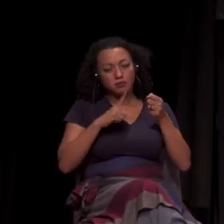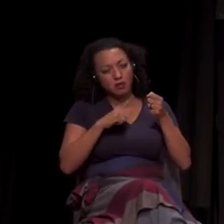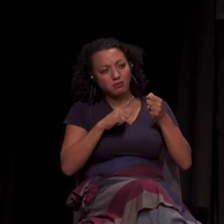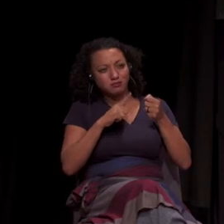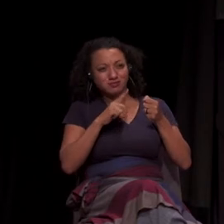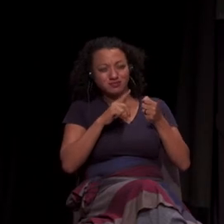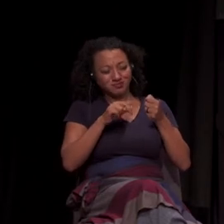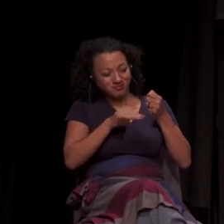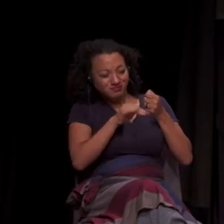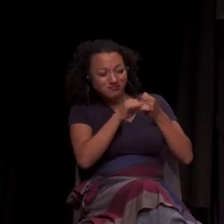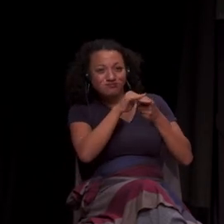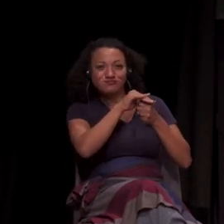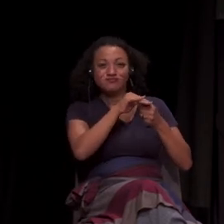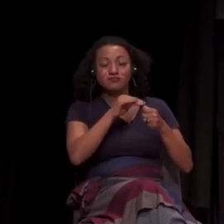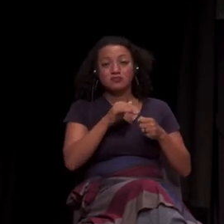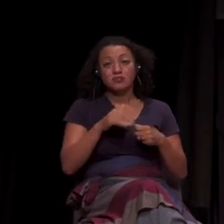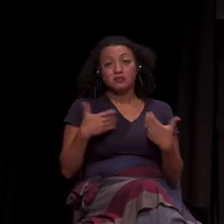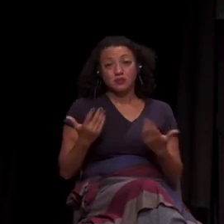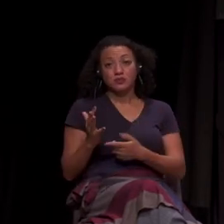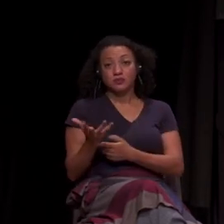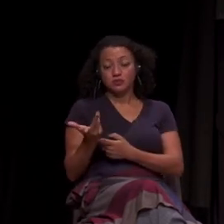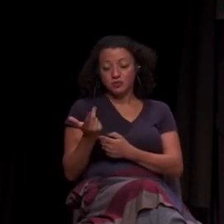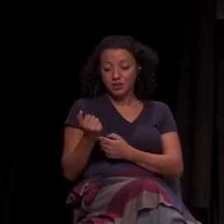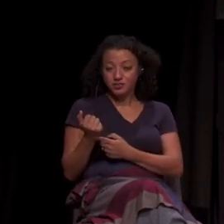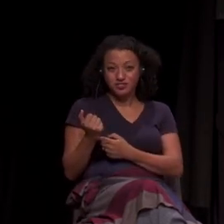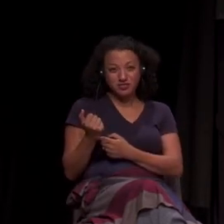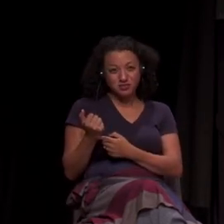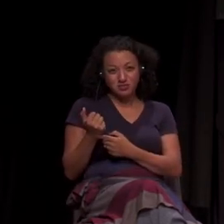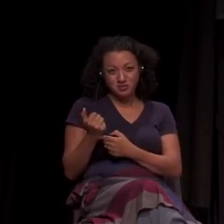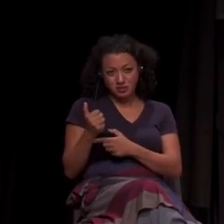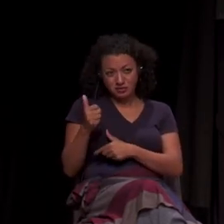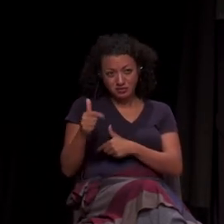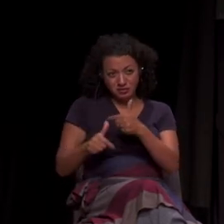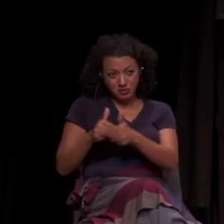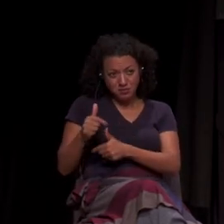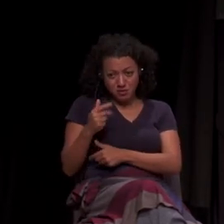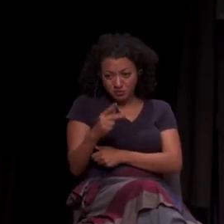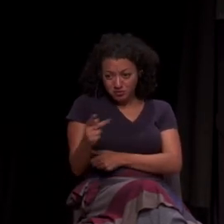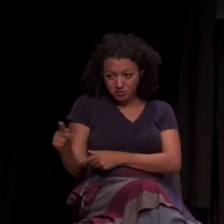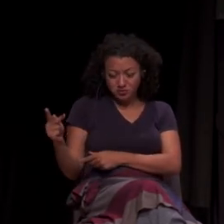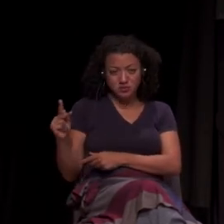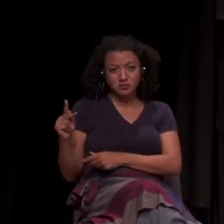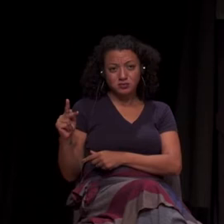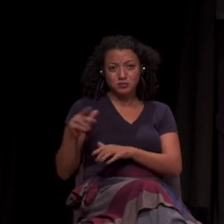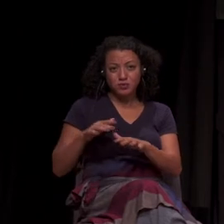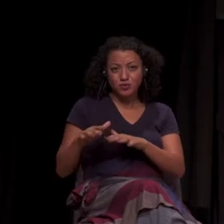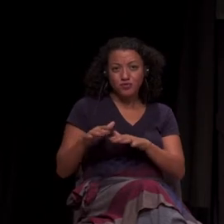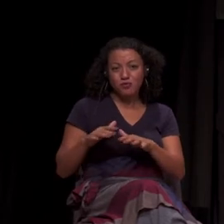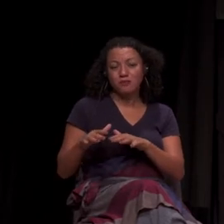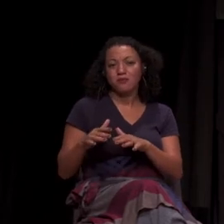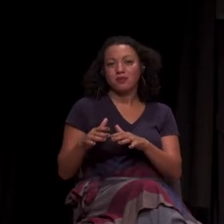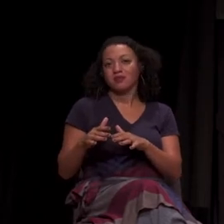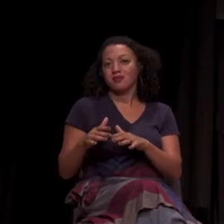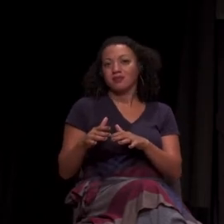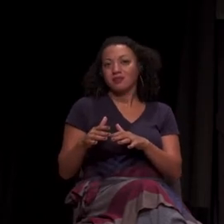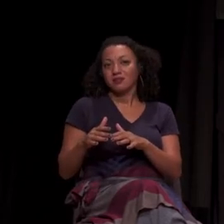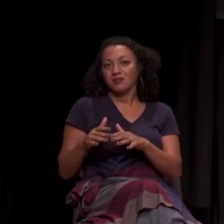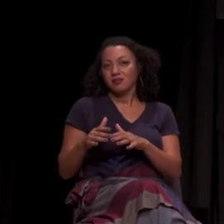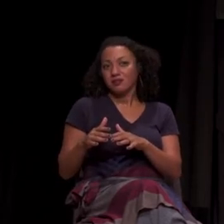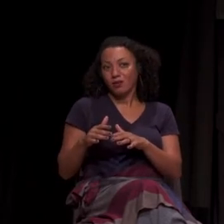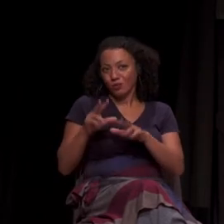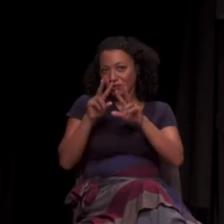now pushing forward the agenda to contemporary concerns. All right.